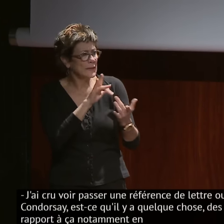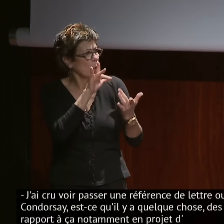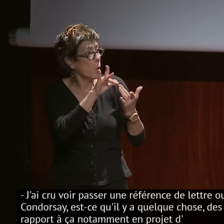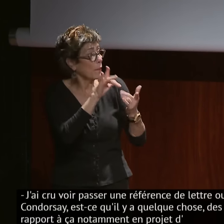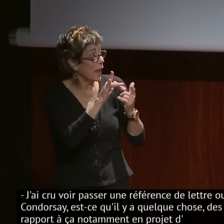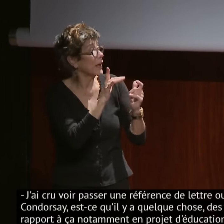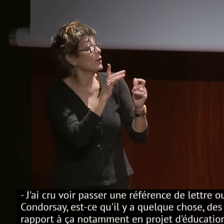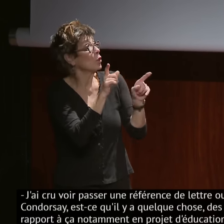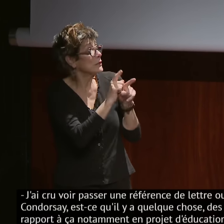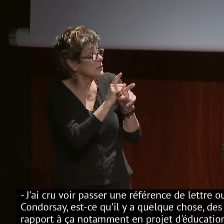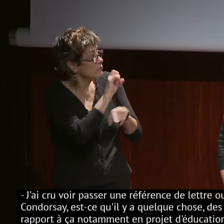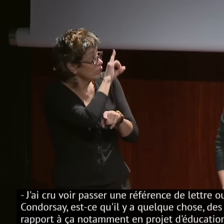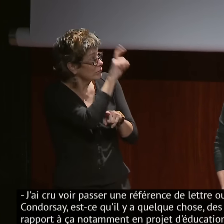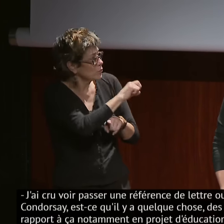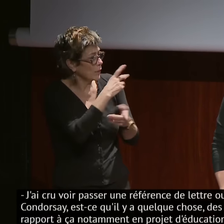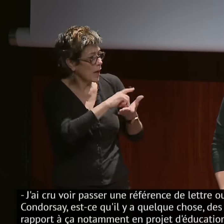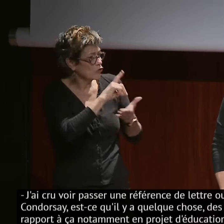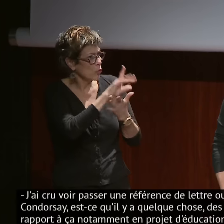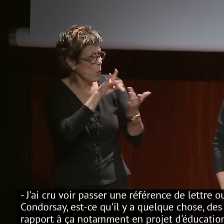Diderot.